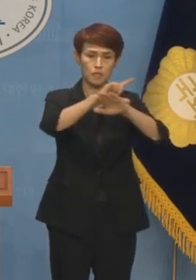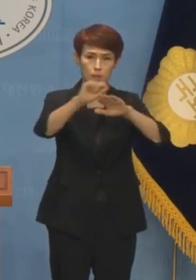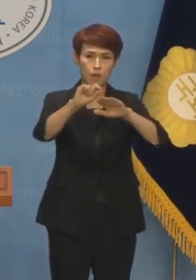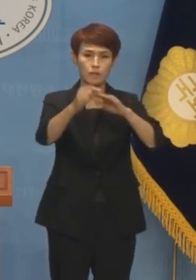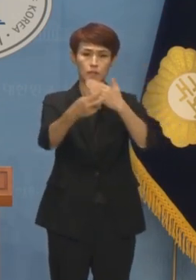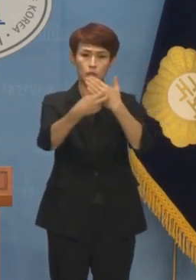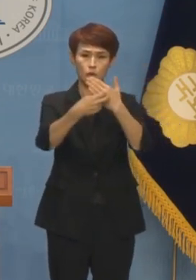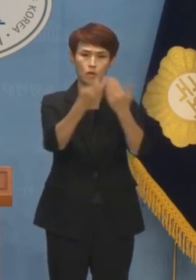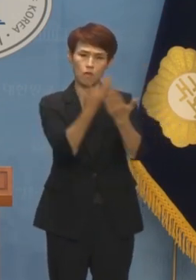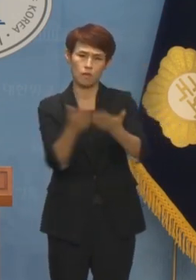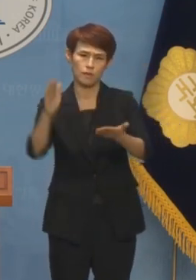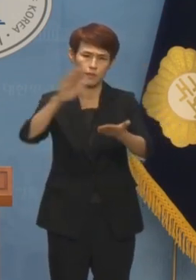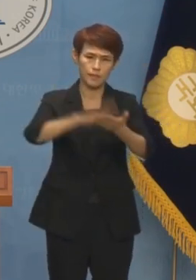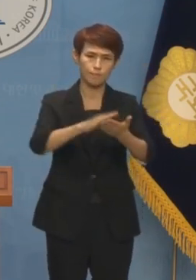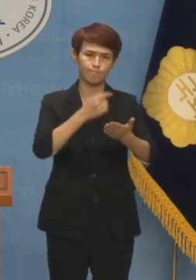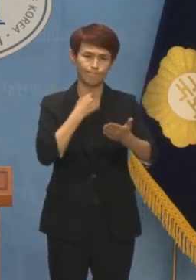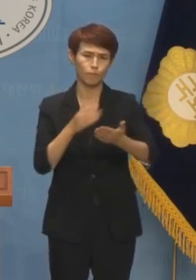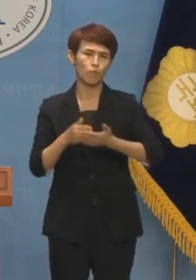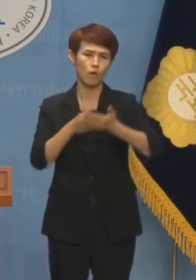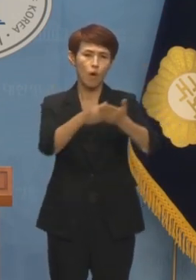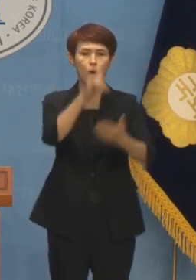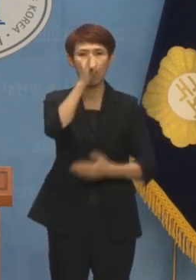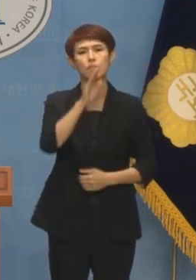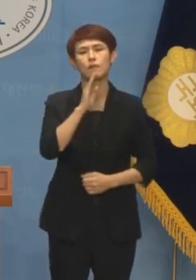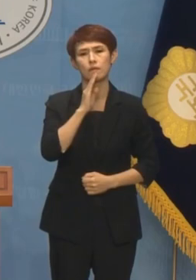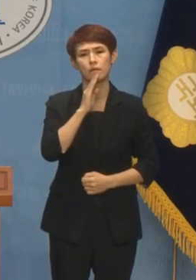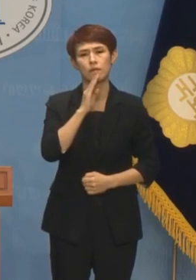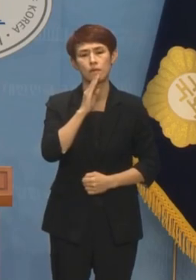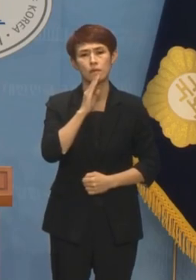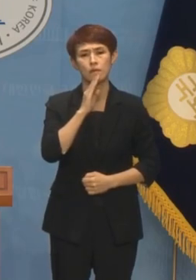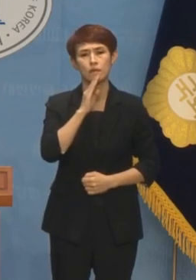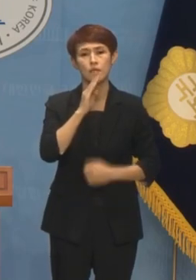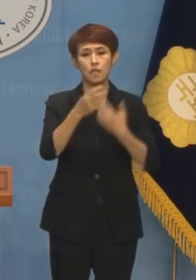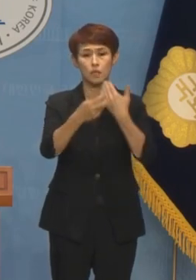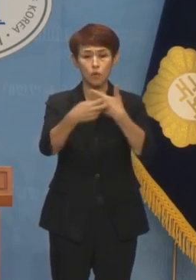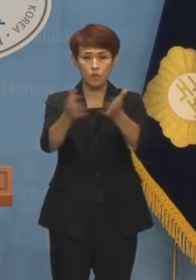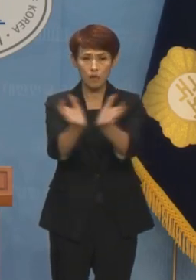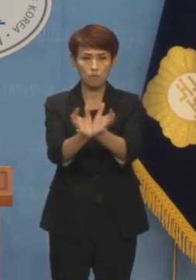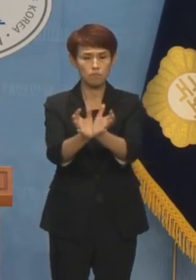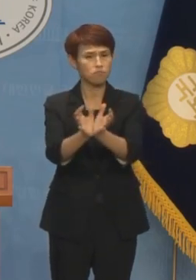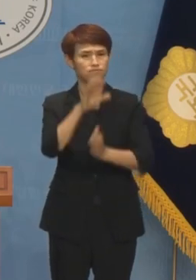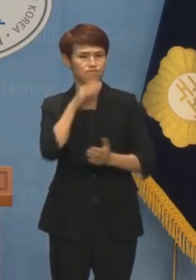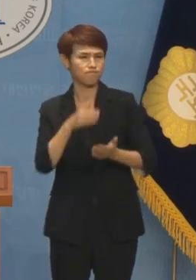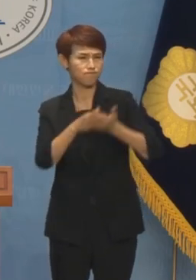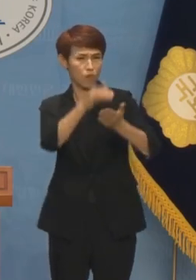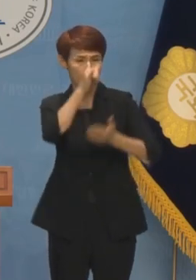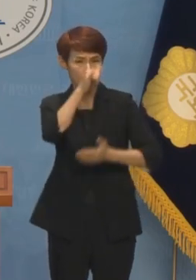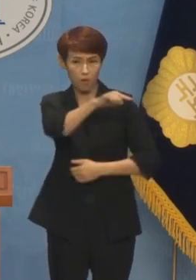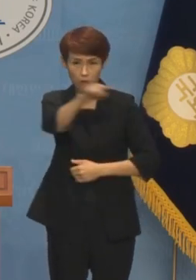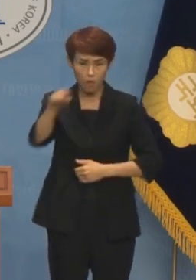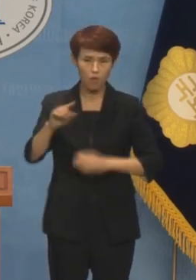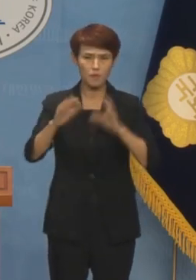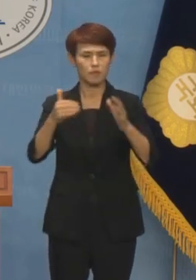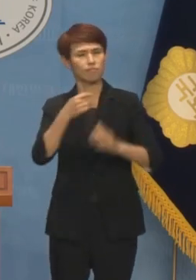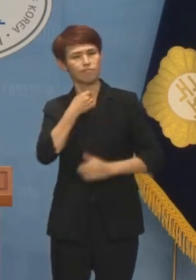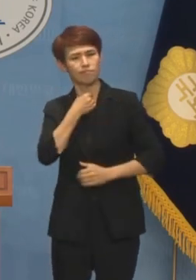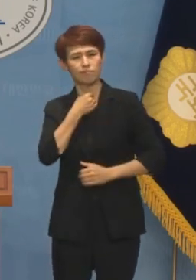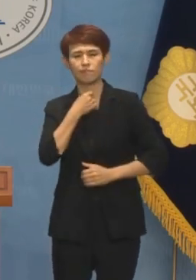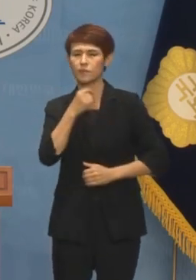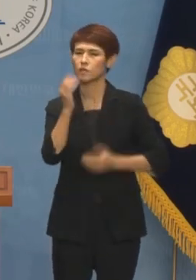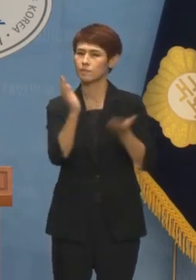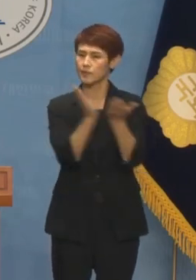혁신을 강력하게 원하고 있다는 점에서 의료계의 집단 행동은 국민적 지지를 받기